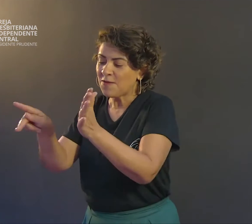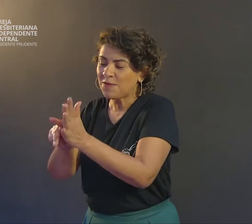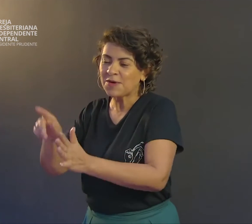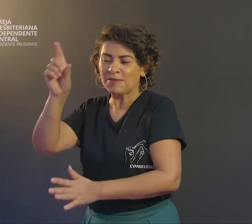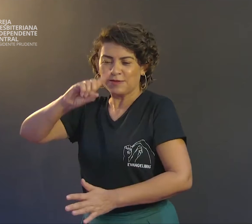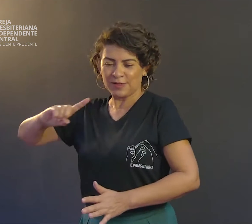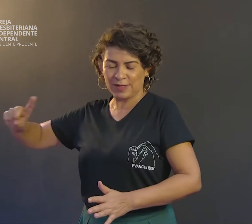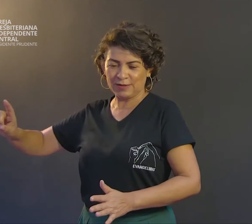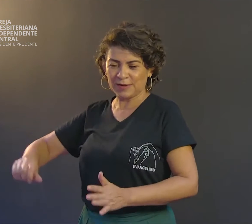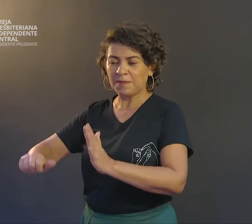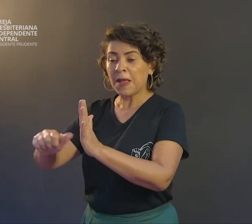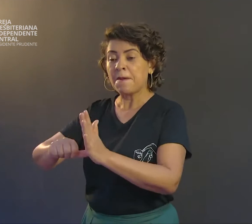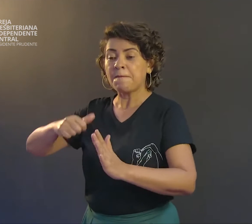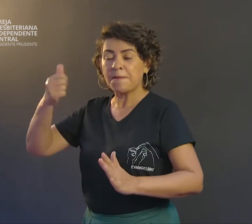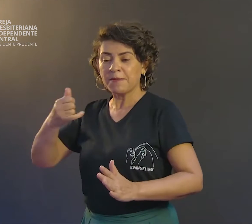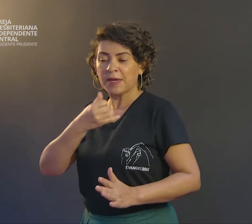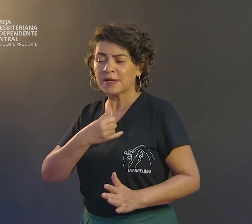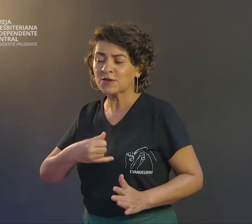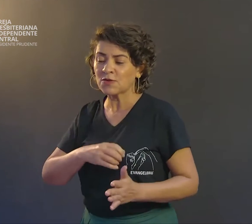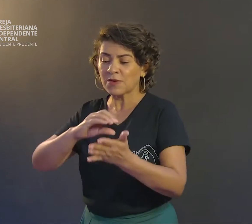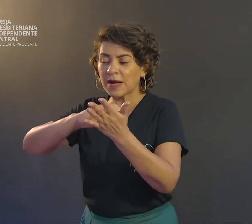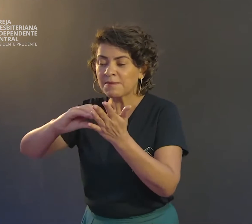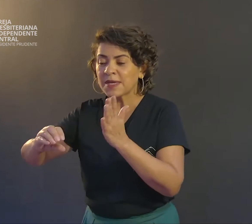João 3, 8 e 9.